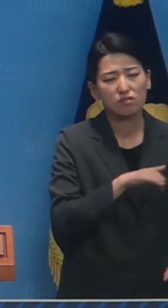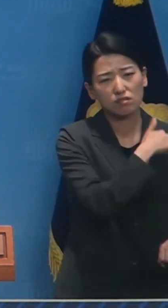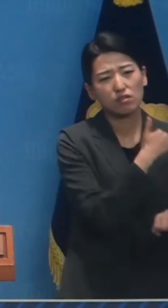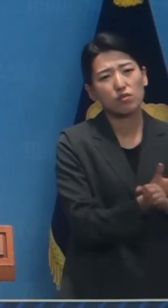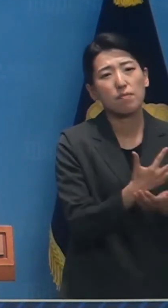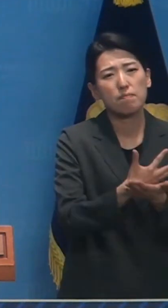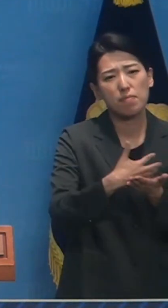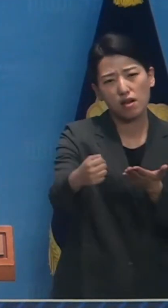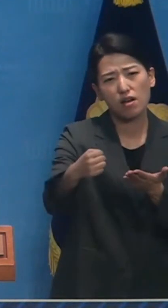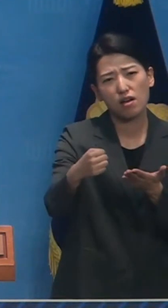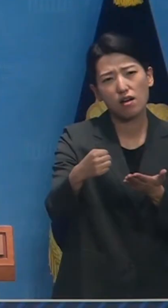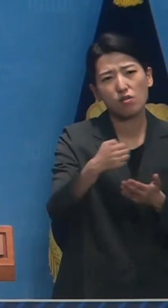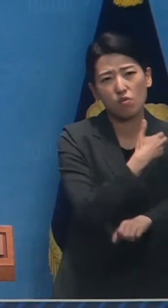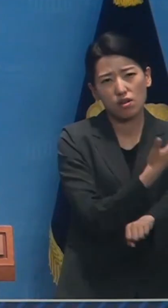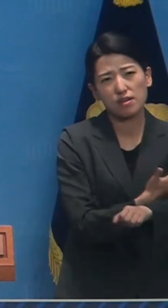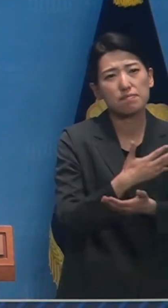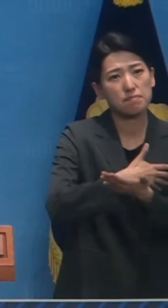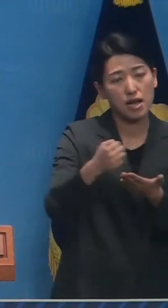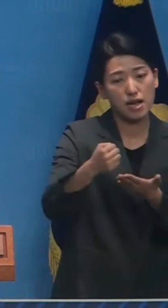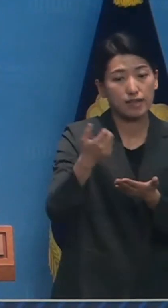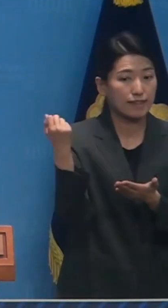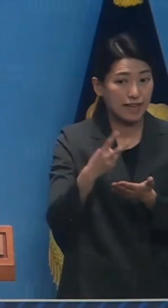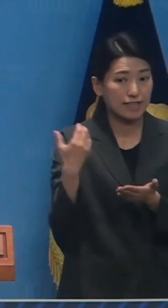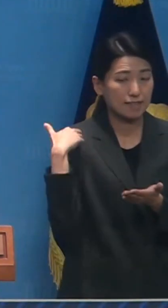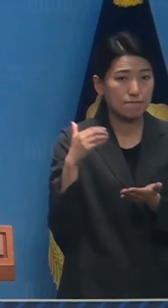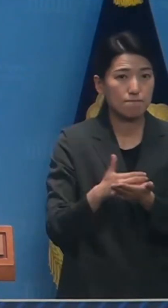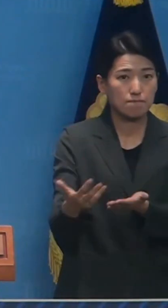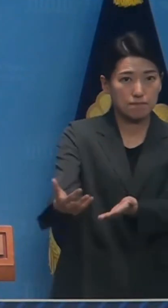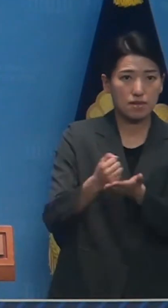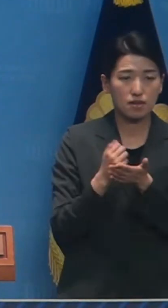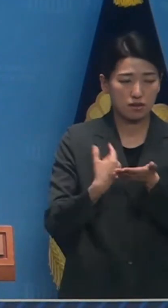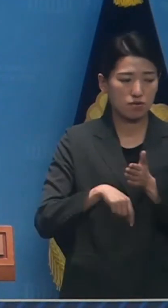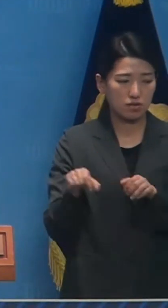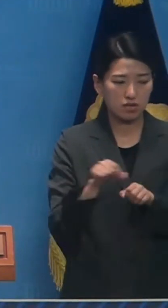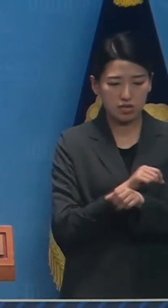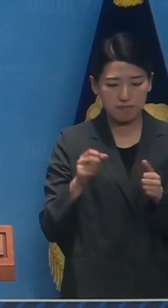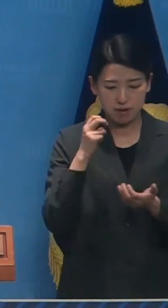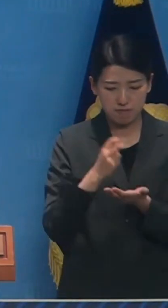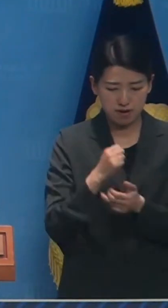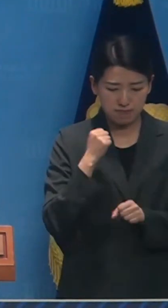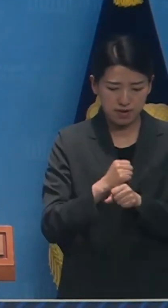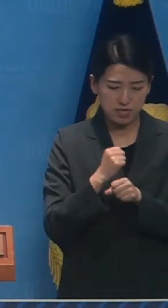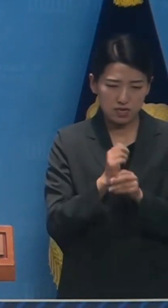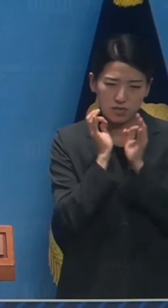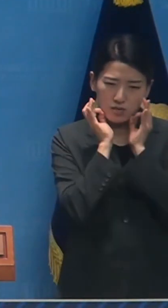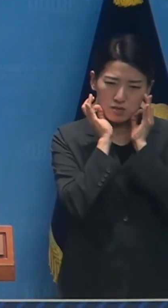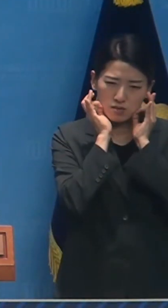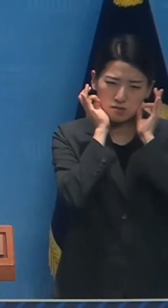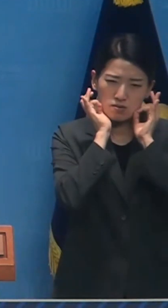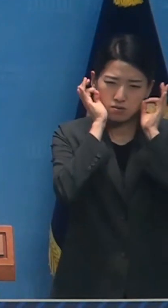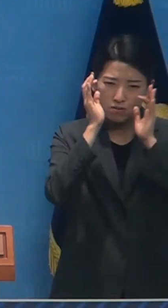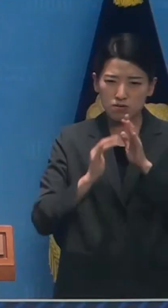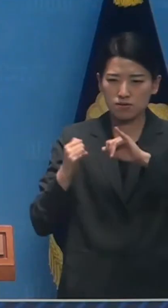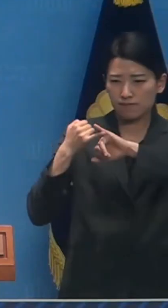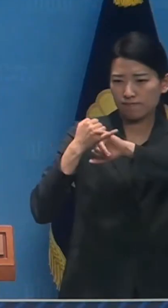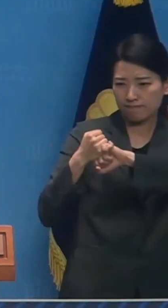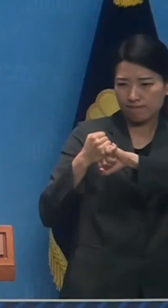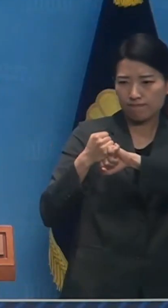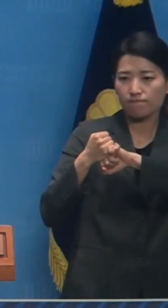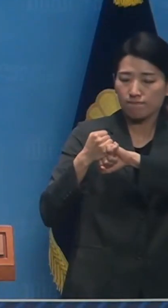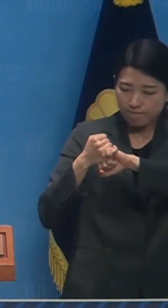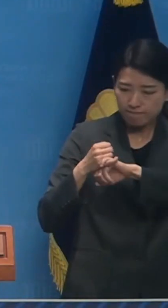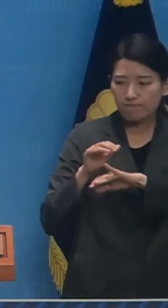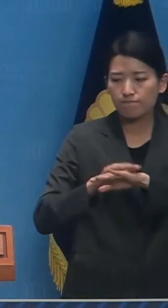권리 회복을 위해 현재 특별법을 책임지고 입법화하는 데 공개적으로 약속하고